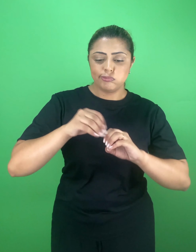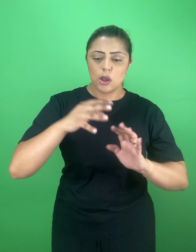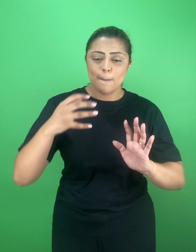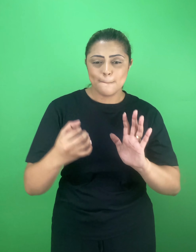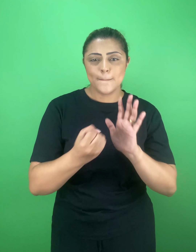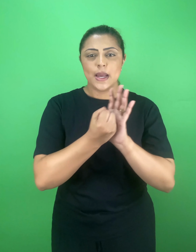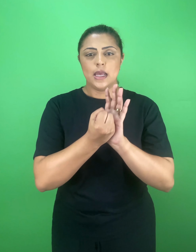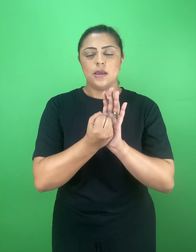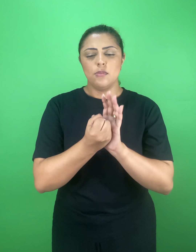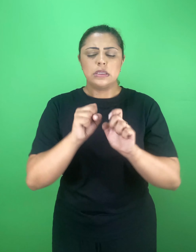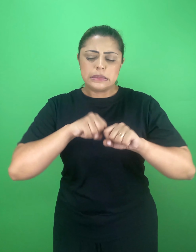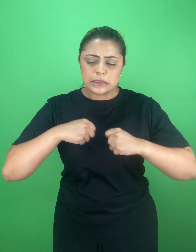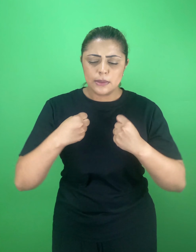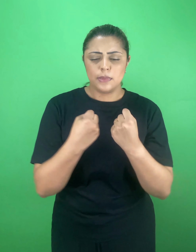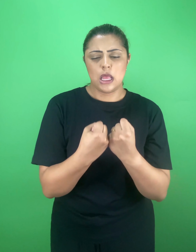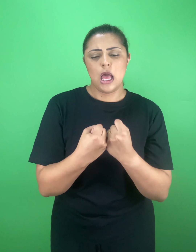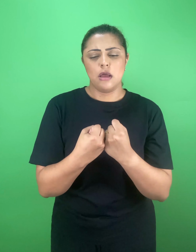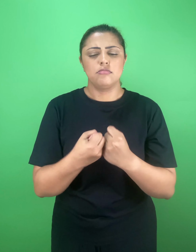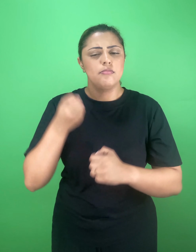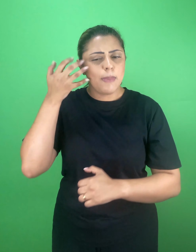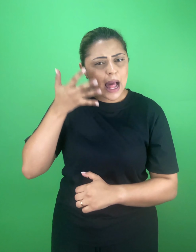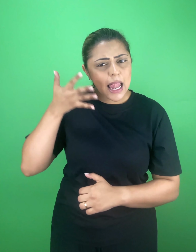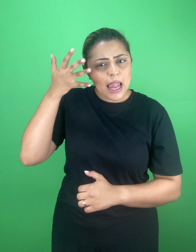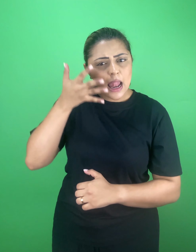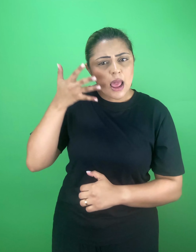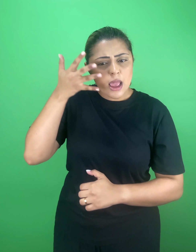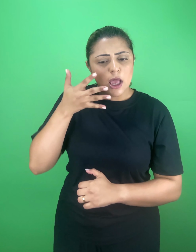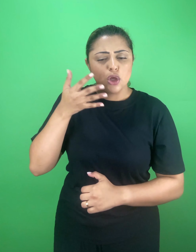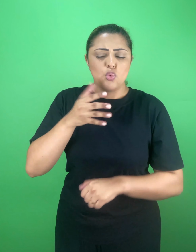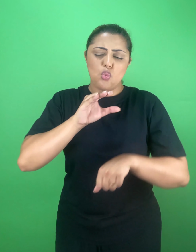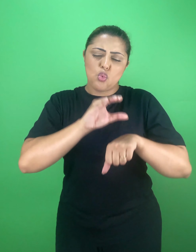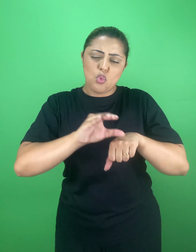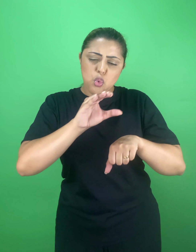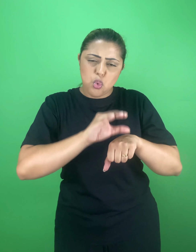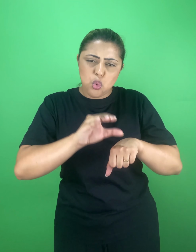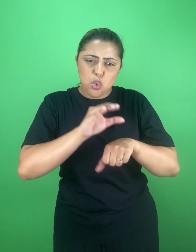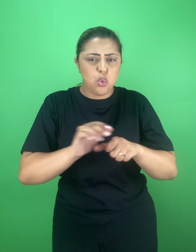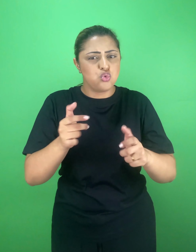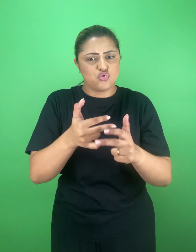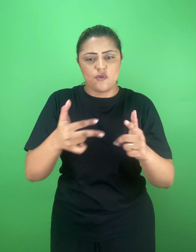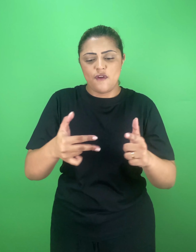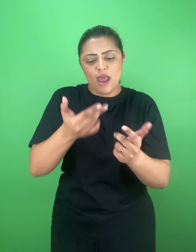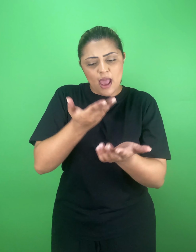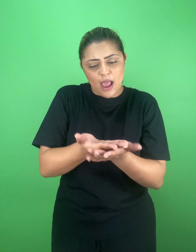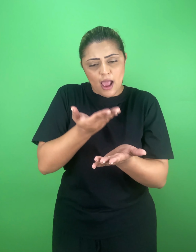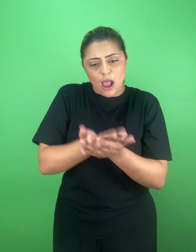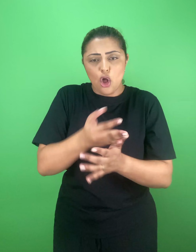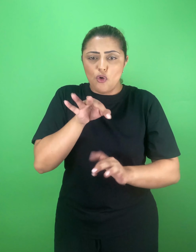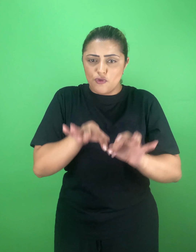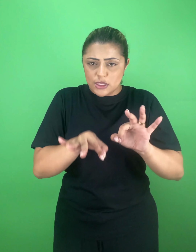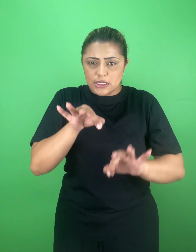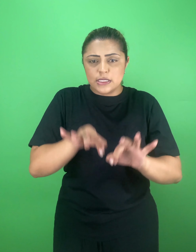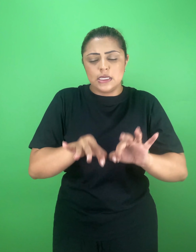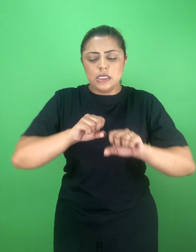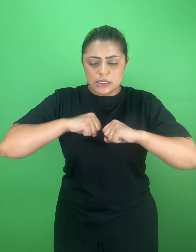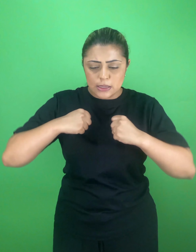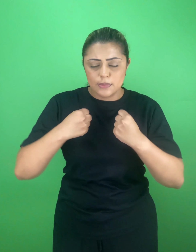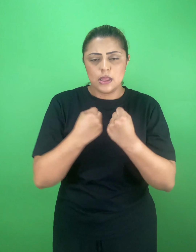de seminários, fóruns, palestras, minicursos e cursos aulas, oficinas, simpósios, congressos,